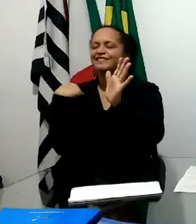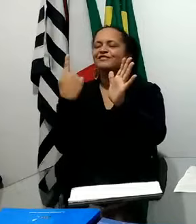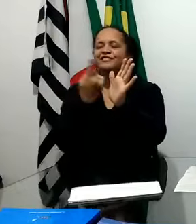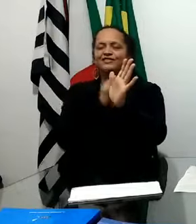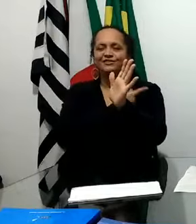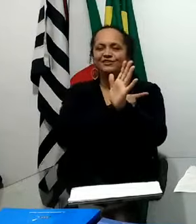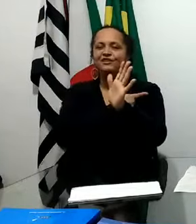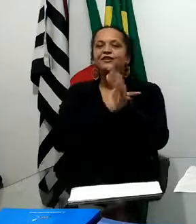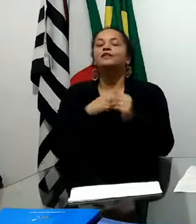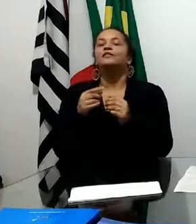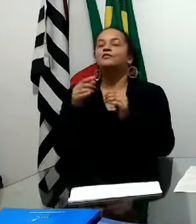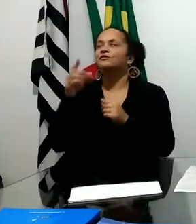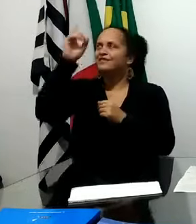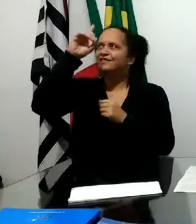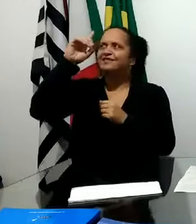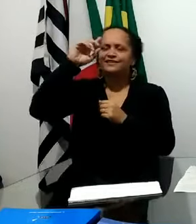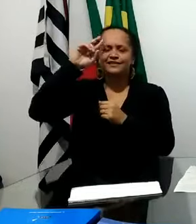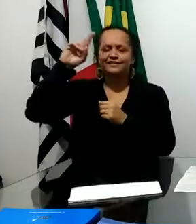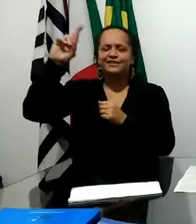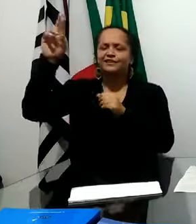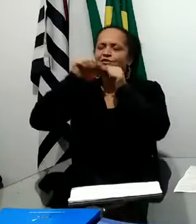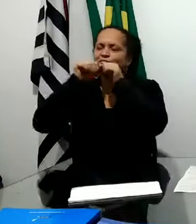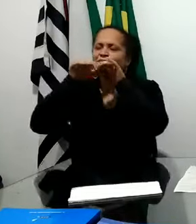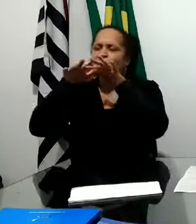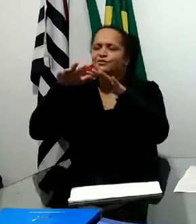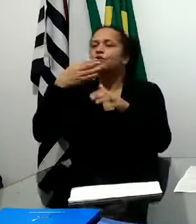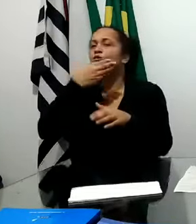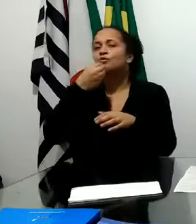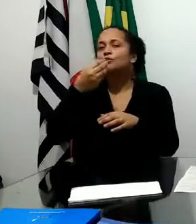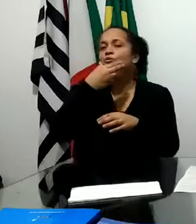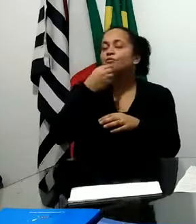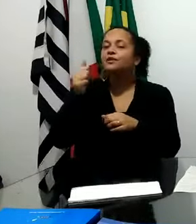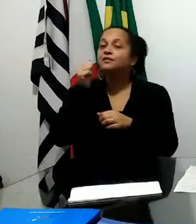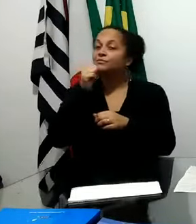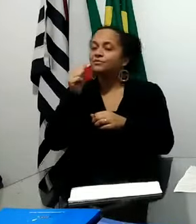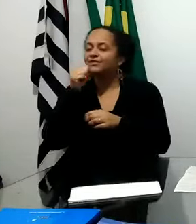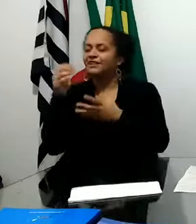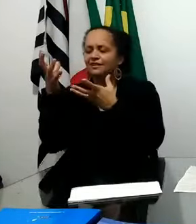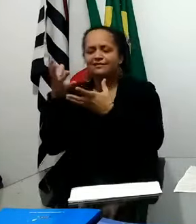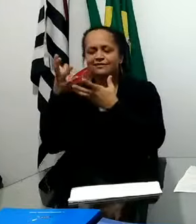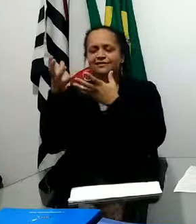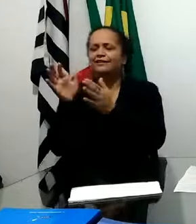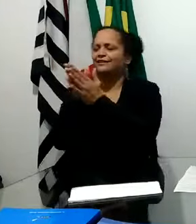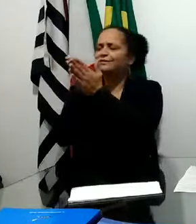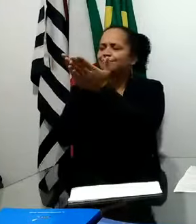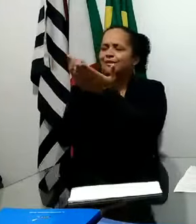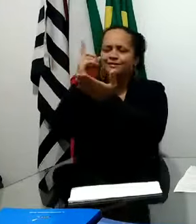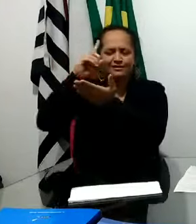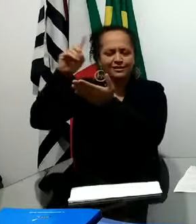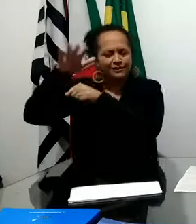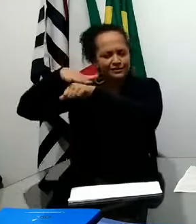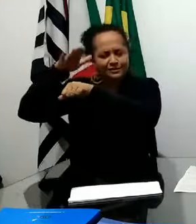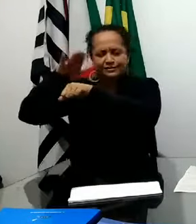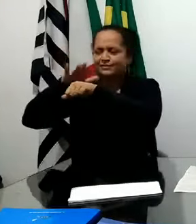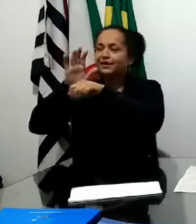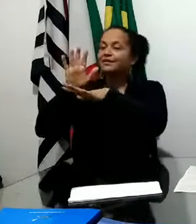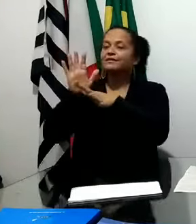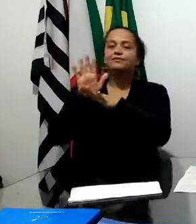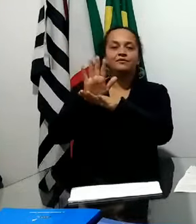levantando homens e mulheres, Pai, comprometidos com a sua palavra. Homens e mulheres, Pai, segundo o